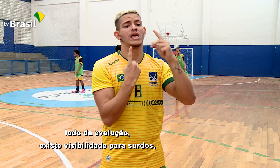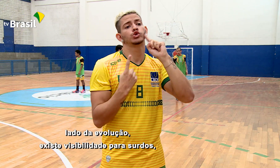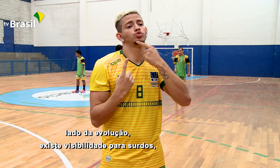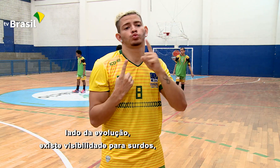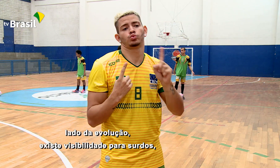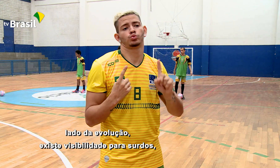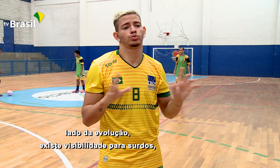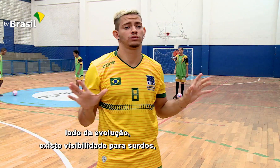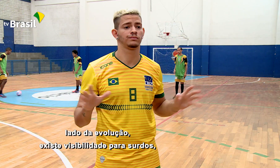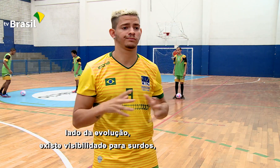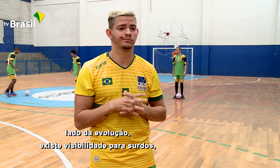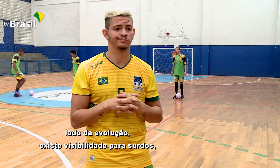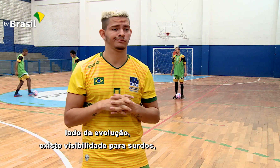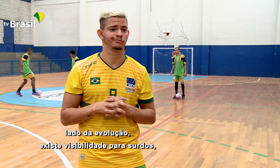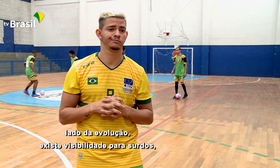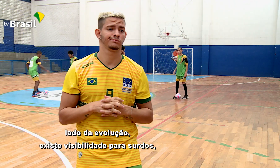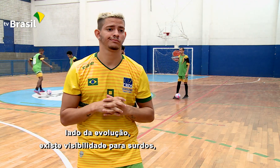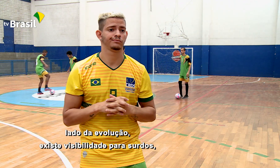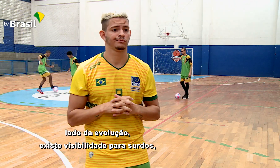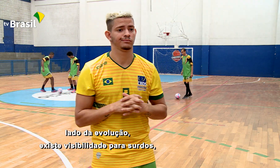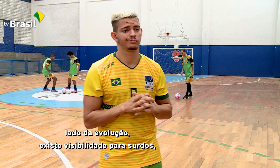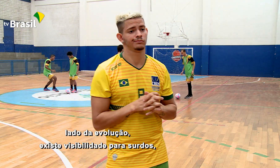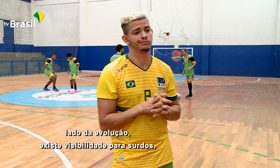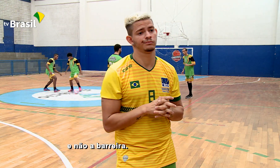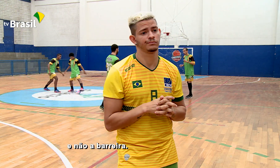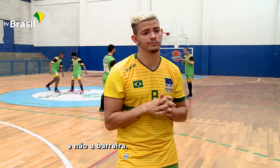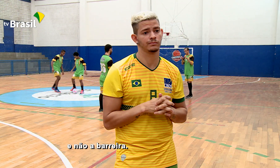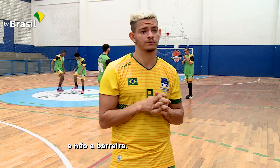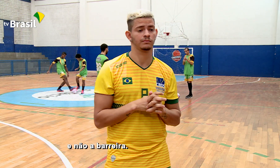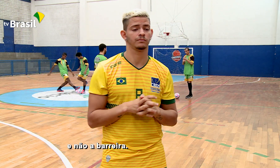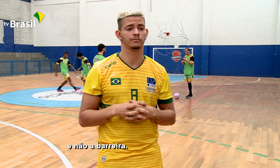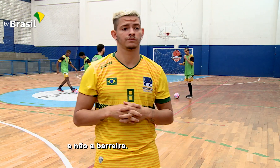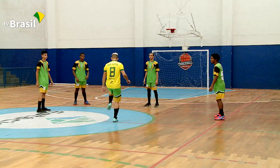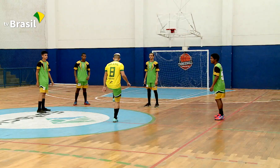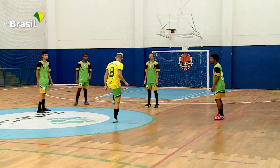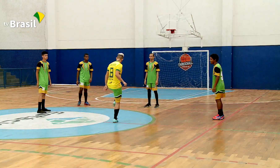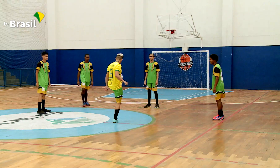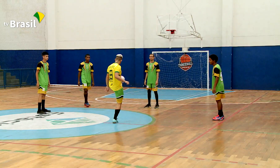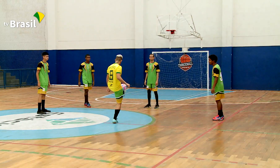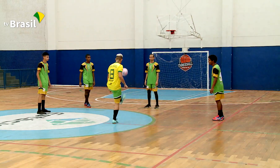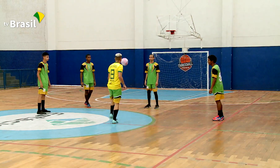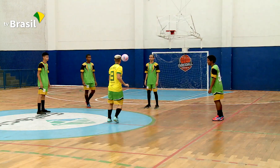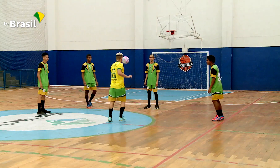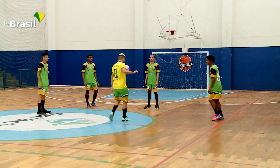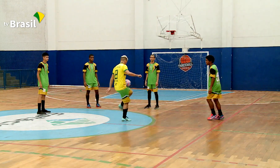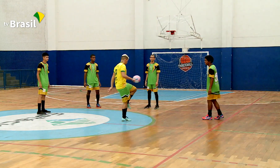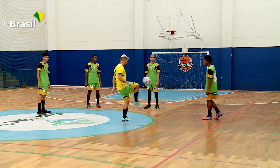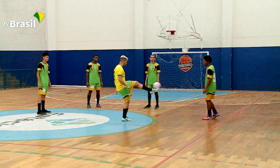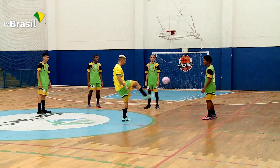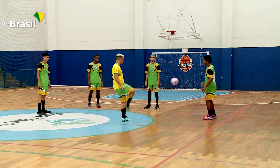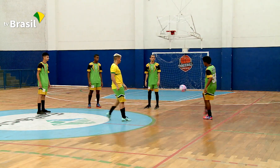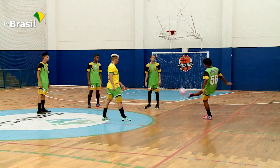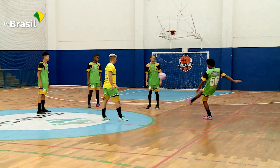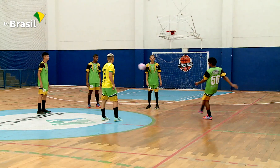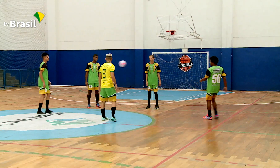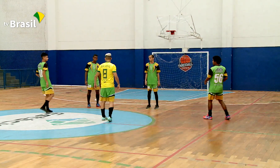lado da evolução. Existe visibilidade para surdos e não a barreira. Entre 4 jogadores, Luan faz embaixadinha e chuta para o colega à